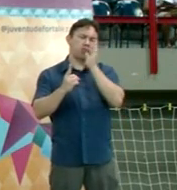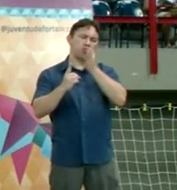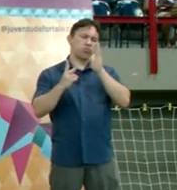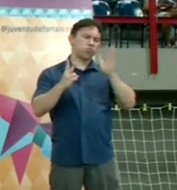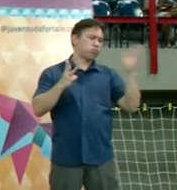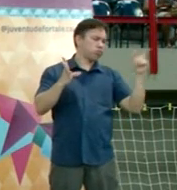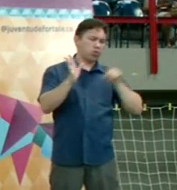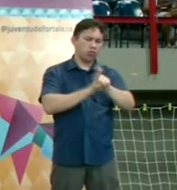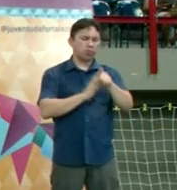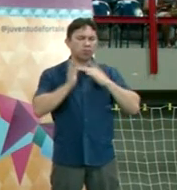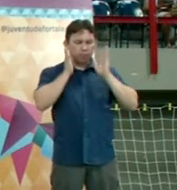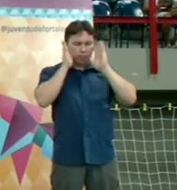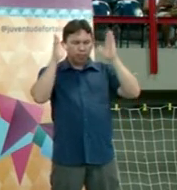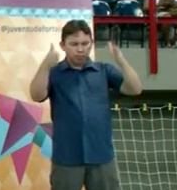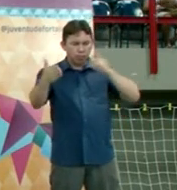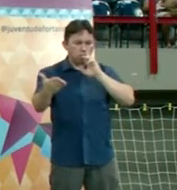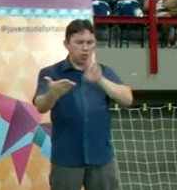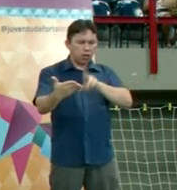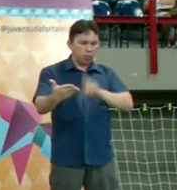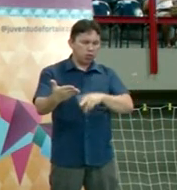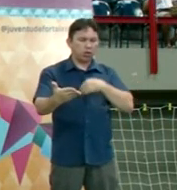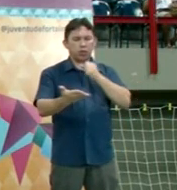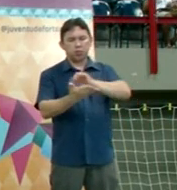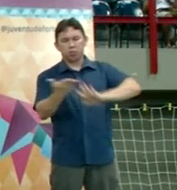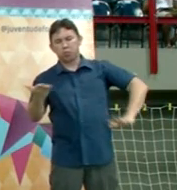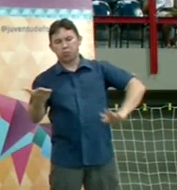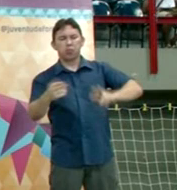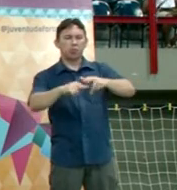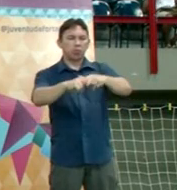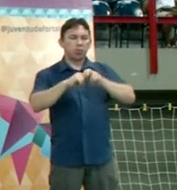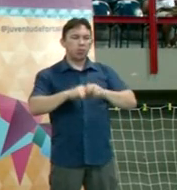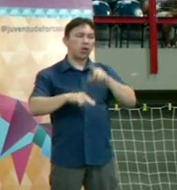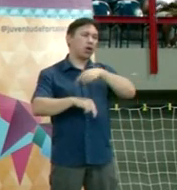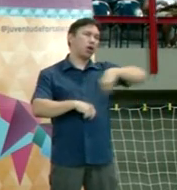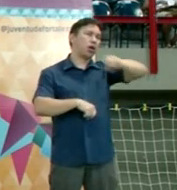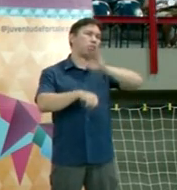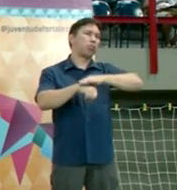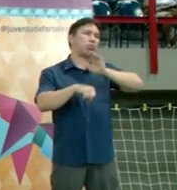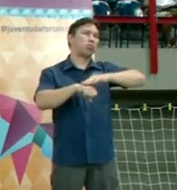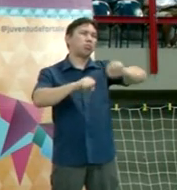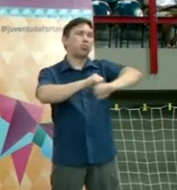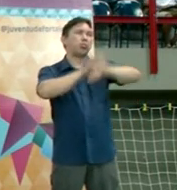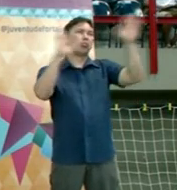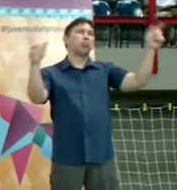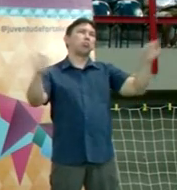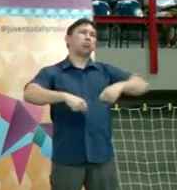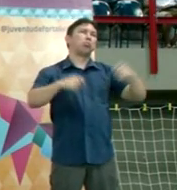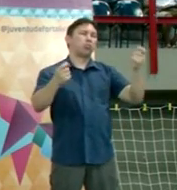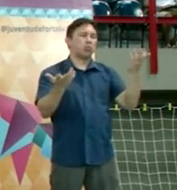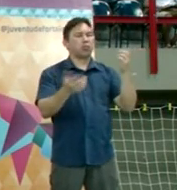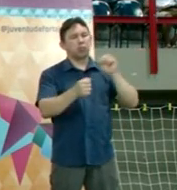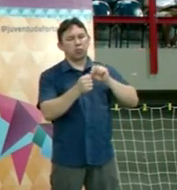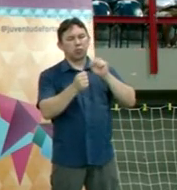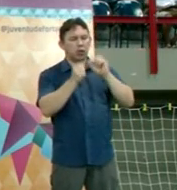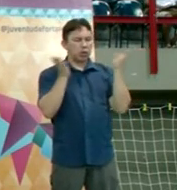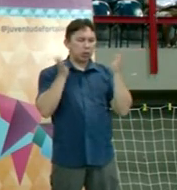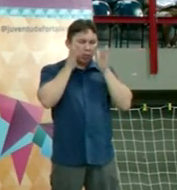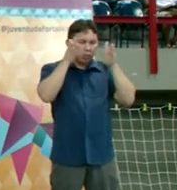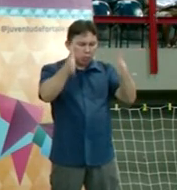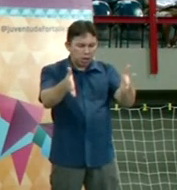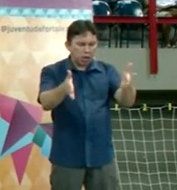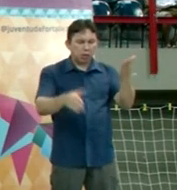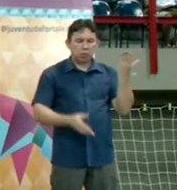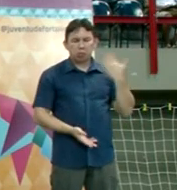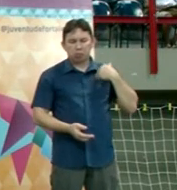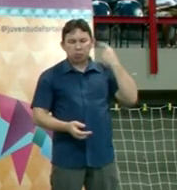gente poder trabalhar os conteúdos resolvendo exercícios. Assim a gente, no meu modo de entender, a gente consegue fazer um trabalho o mais objetivo